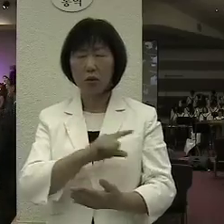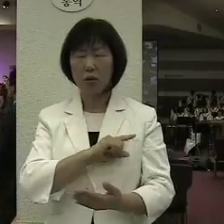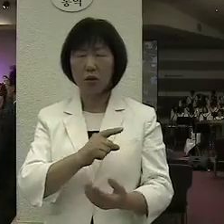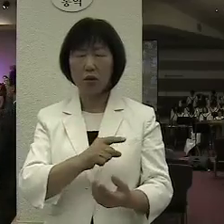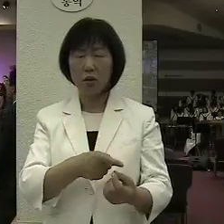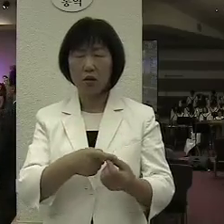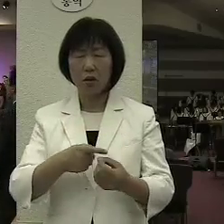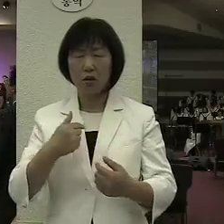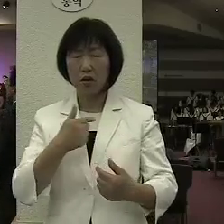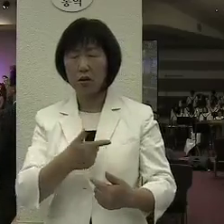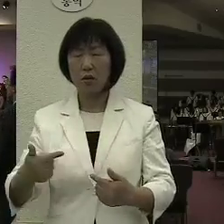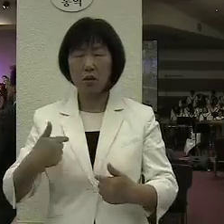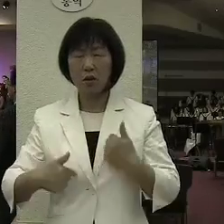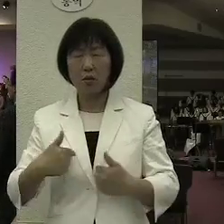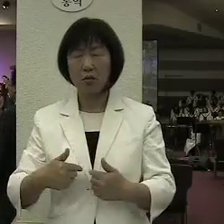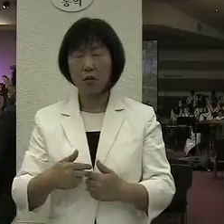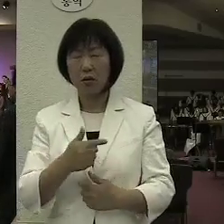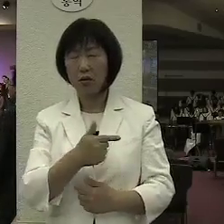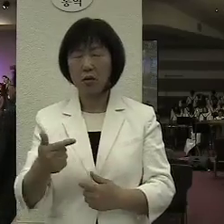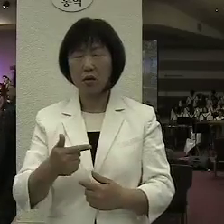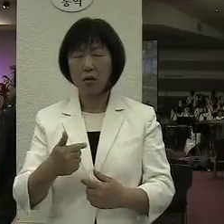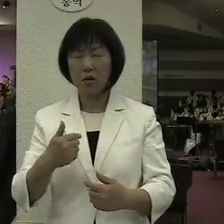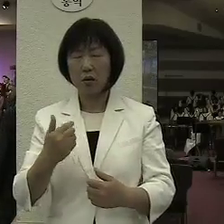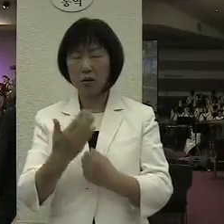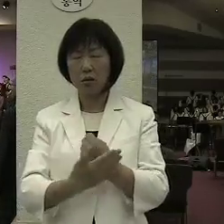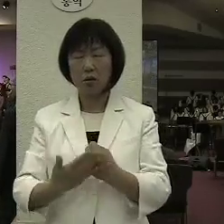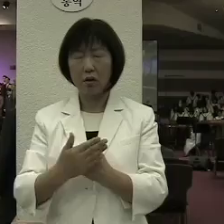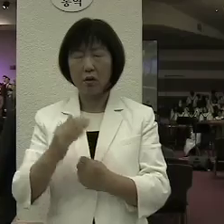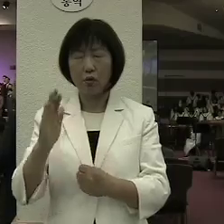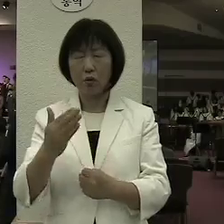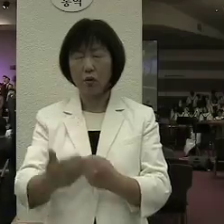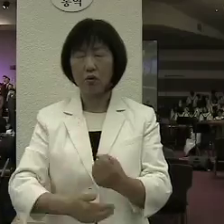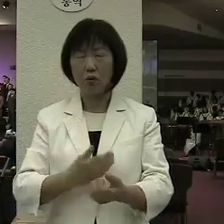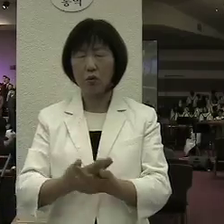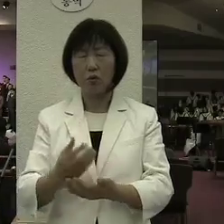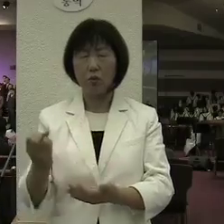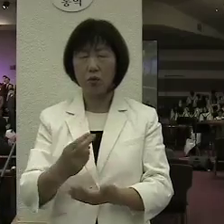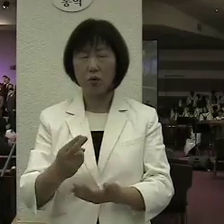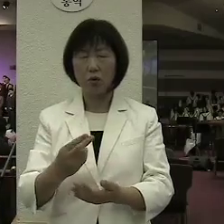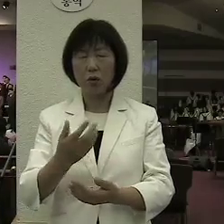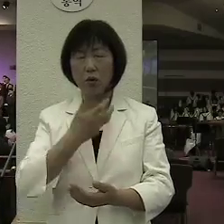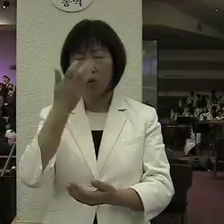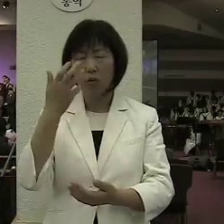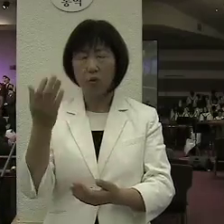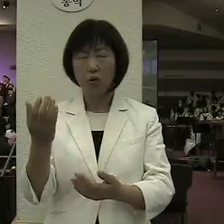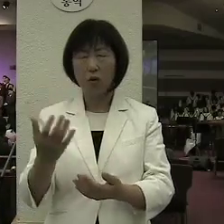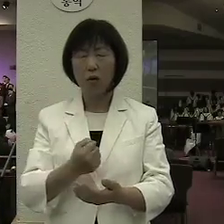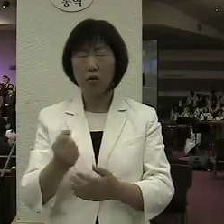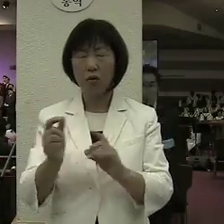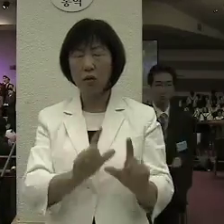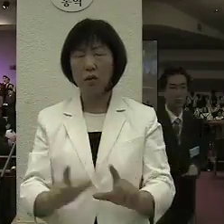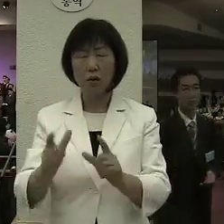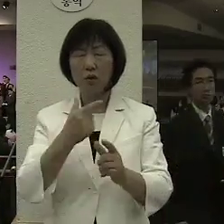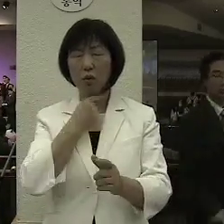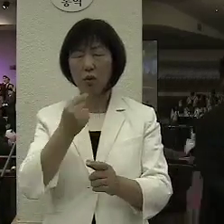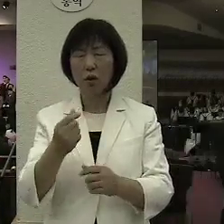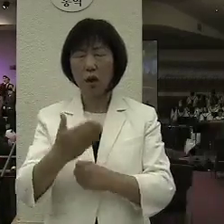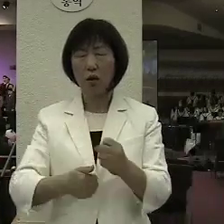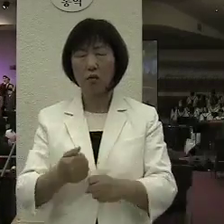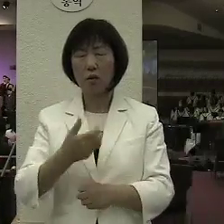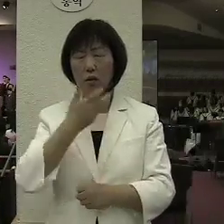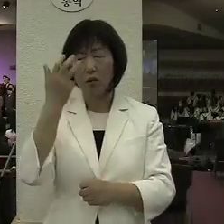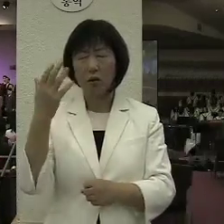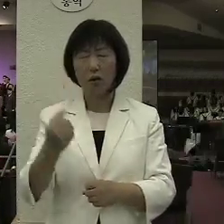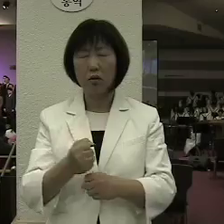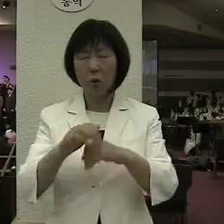하나님 역사하여 주시옵소서. 그동안 우리가 어떻게 기도했으니까 이제부터는 담대하게 하나님 앞에 나와서